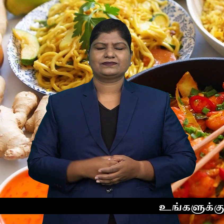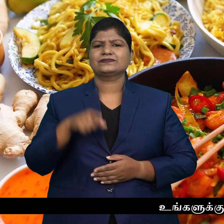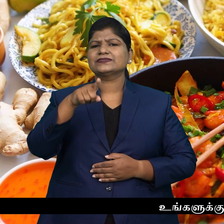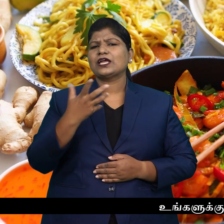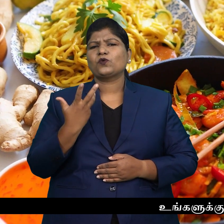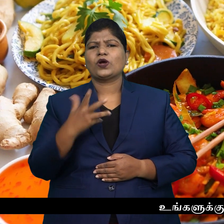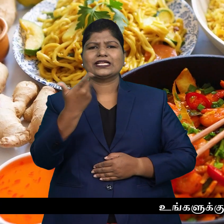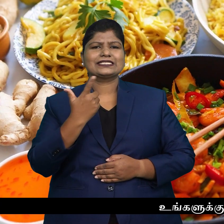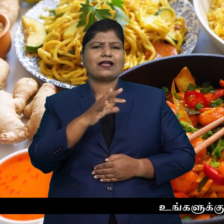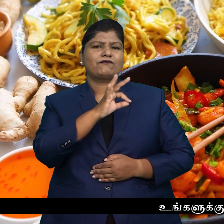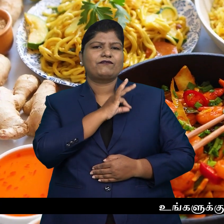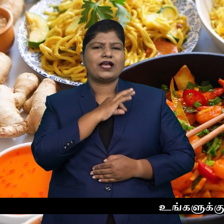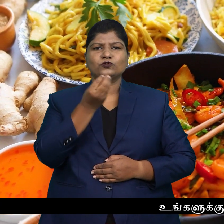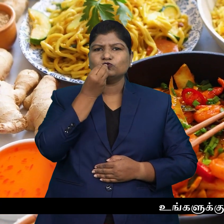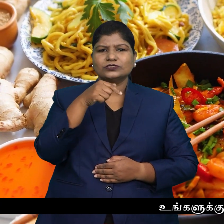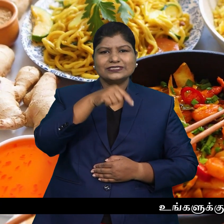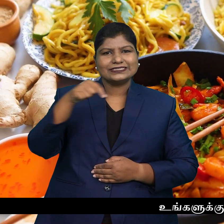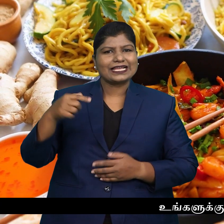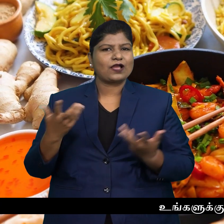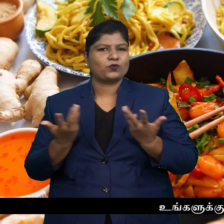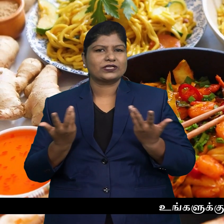உங்களுக்கு பிடித்த உணவு எது?